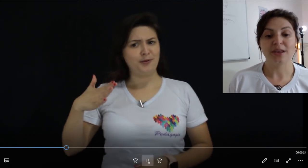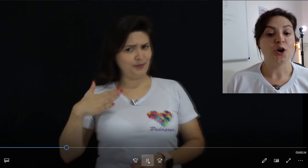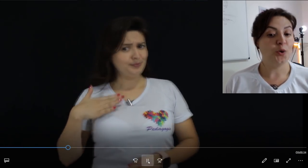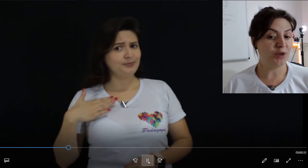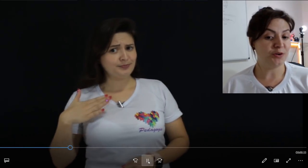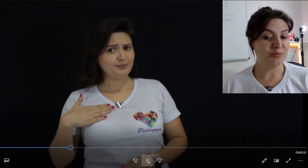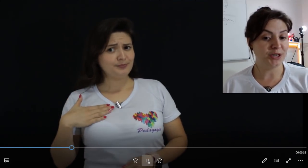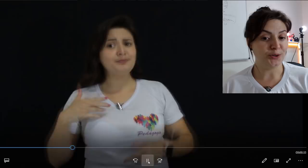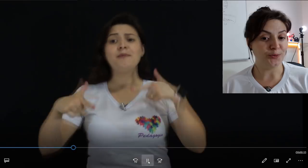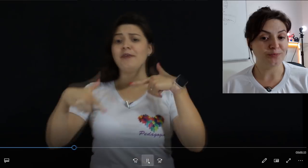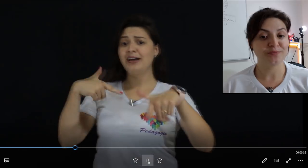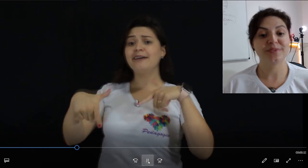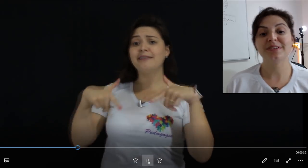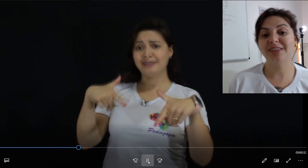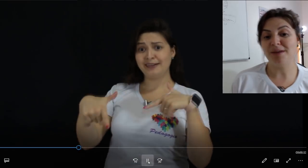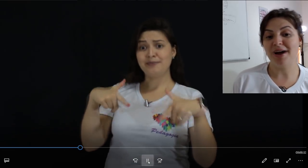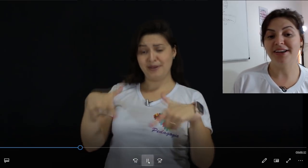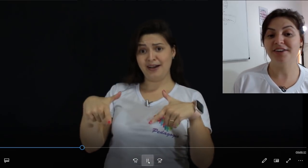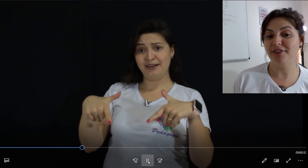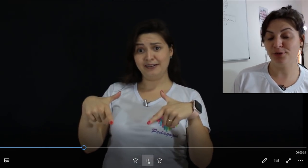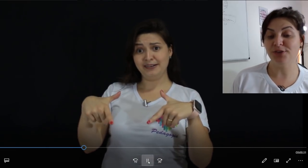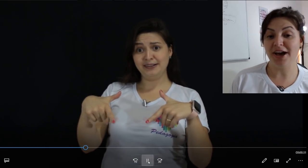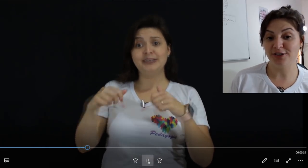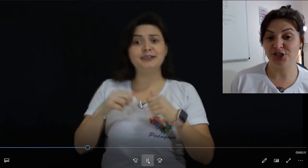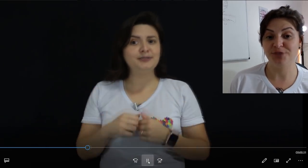O meu irmão trabalha na faculdade.